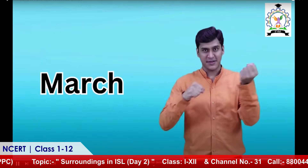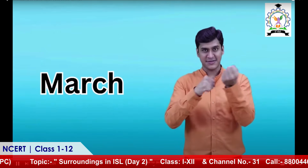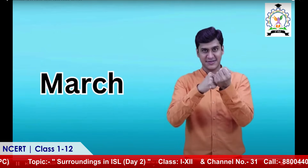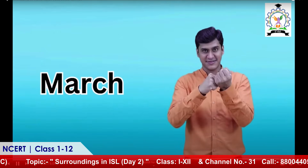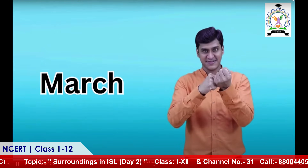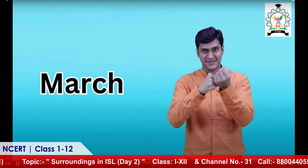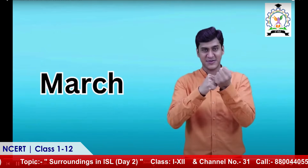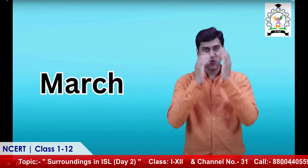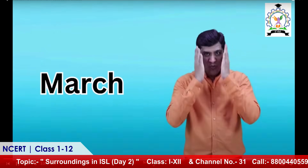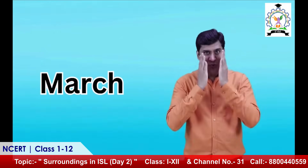मार्च,